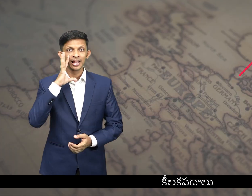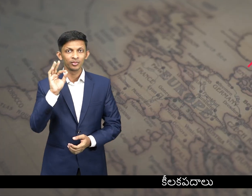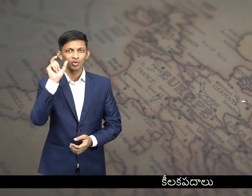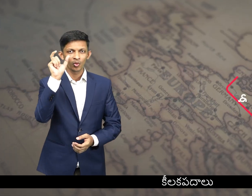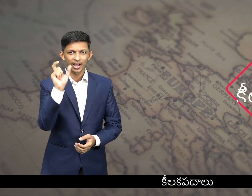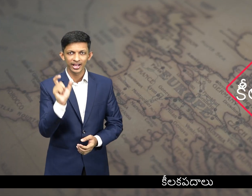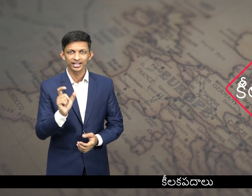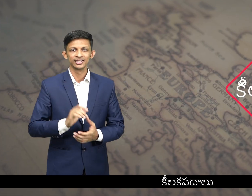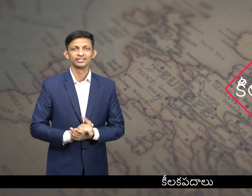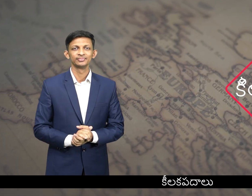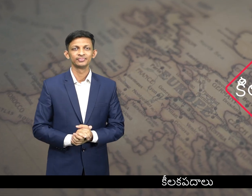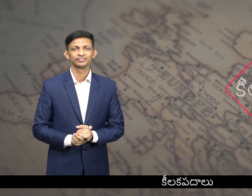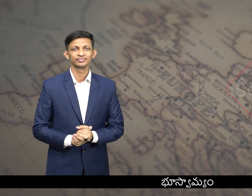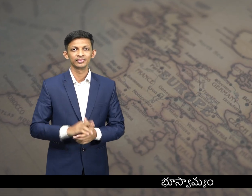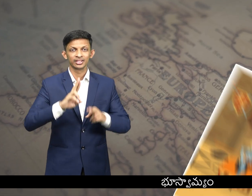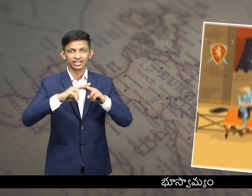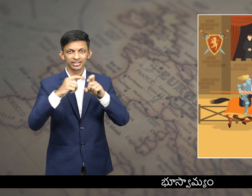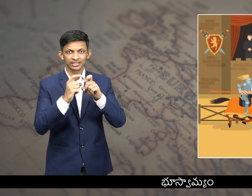కీలక పదాలు: భూస్వామ్యం.